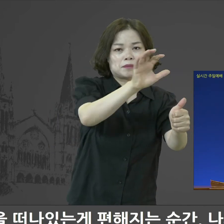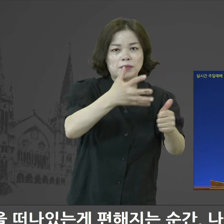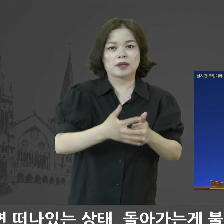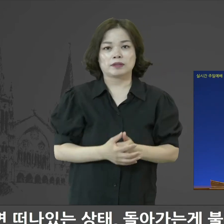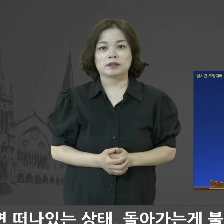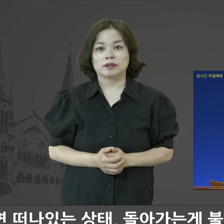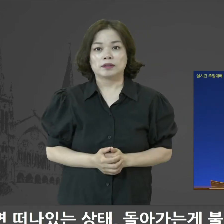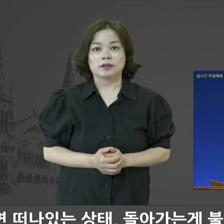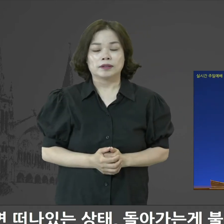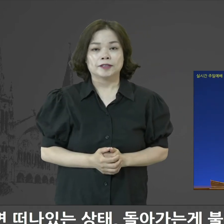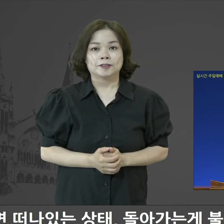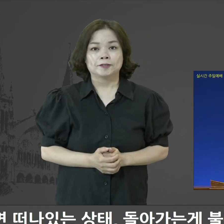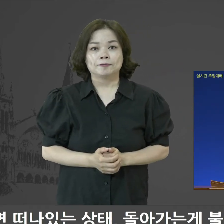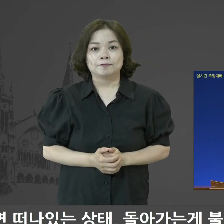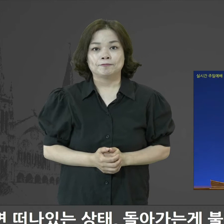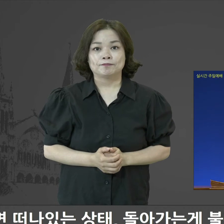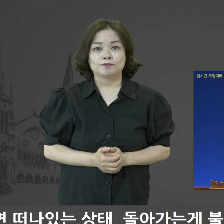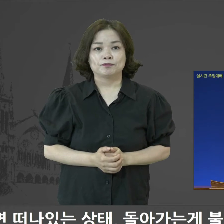겁니다.